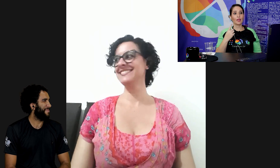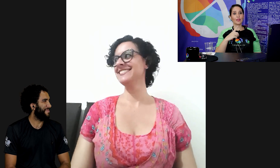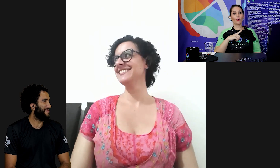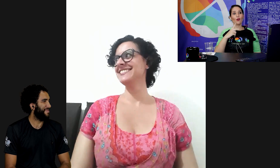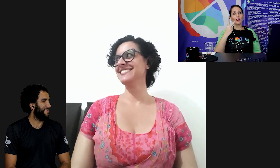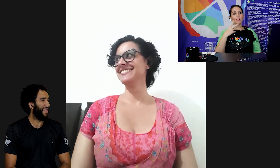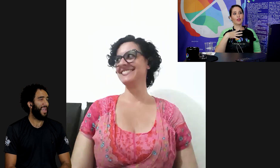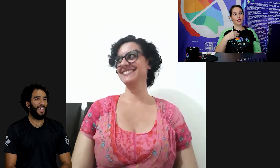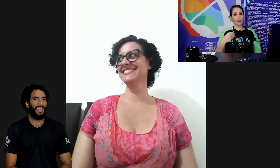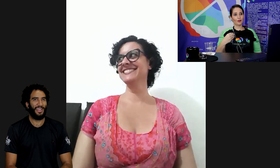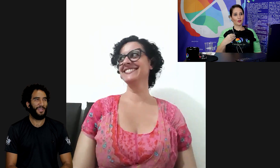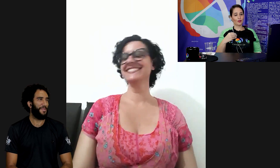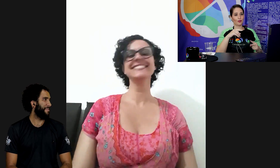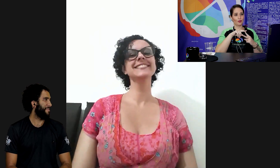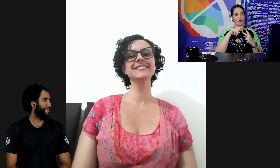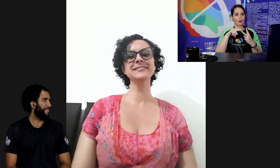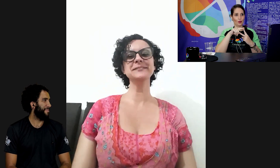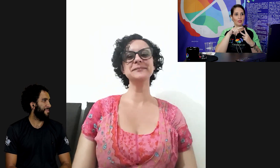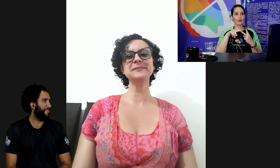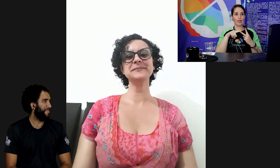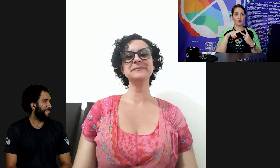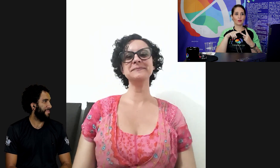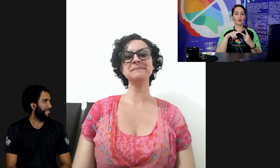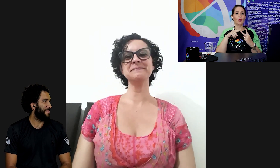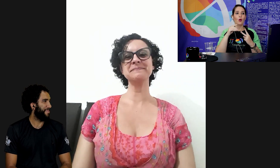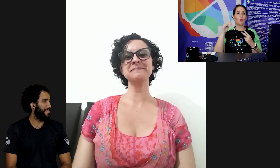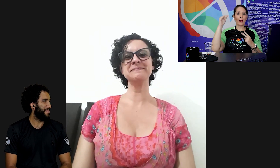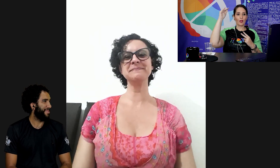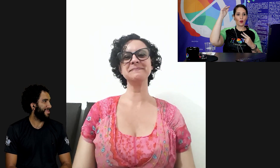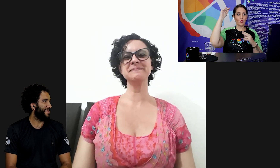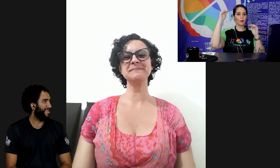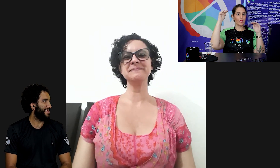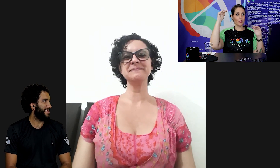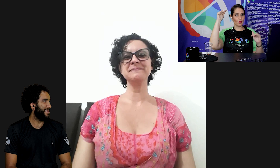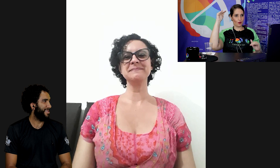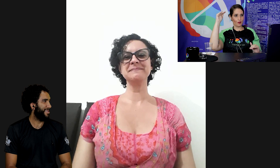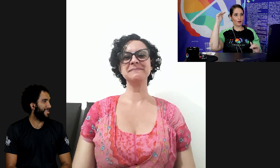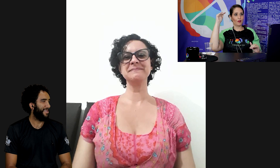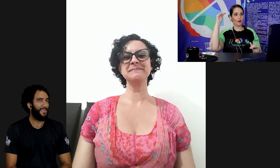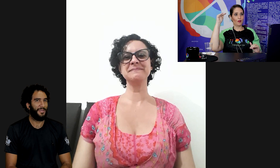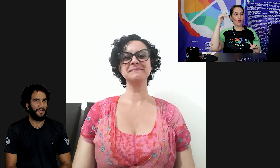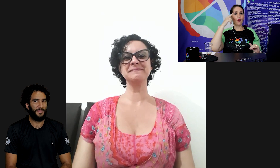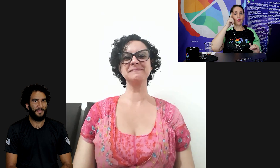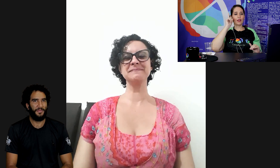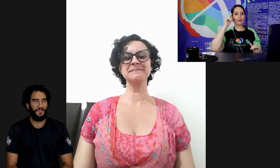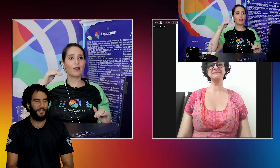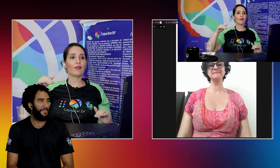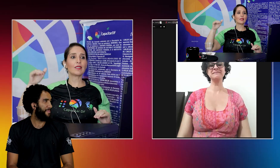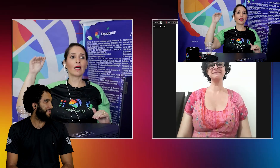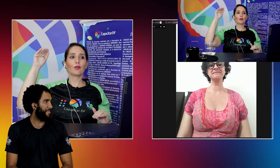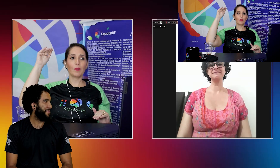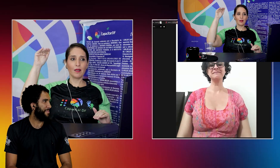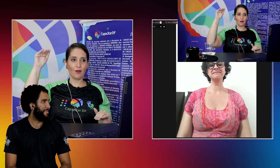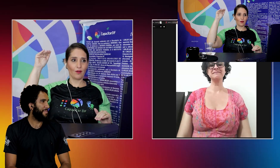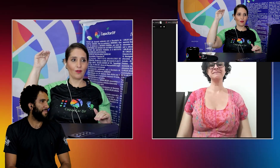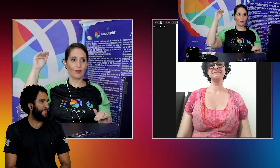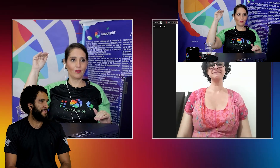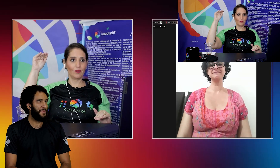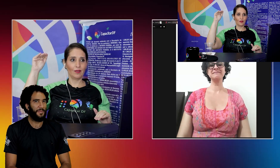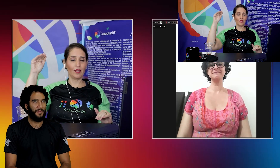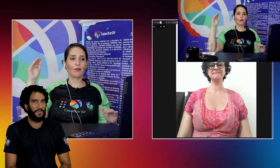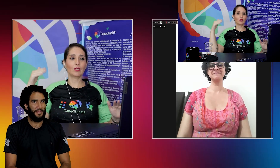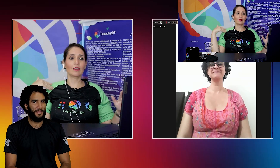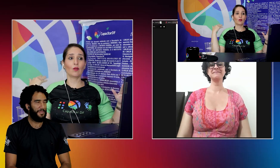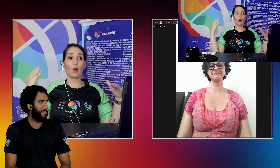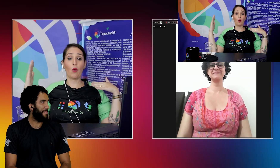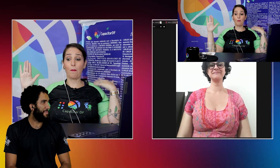Então, tem dois filhos. Dois filhos. O maior e o menor. Ontem foi aniversário do maior.